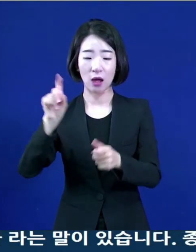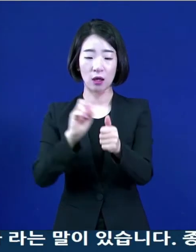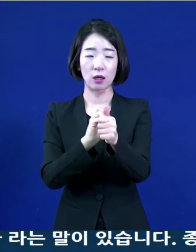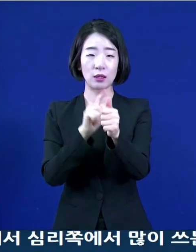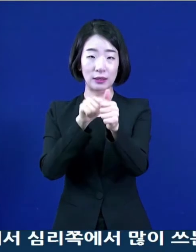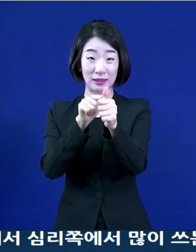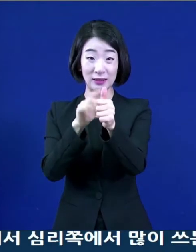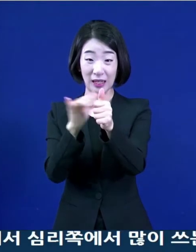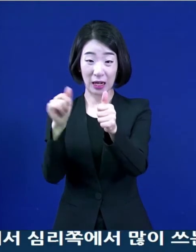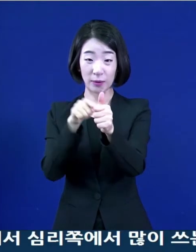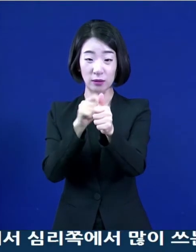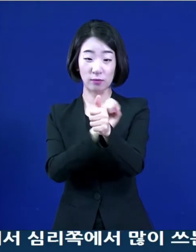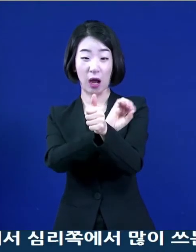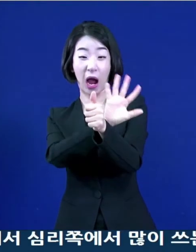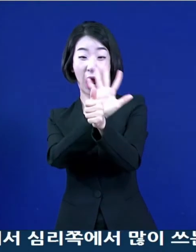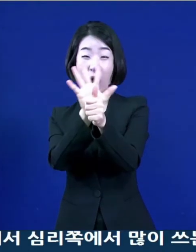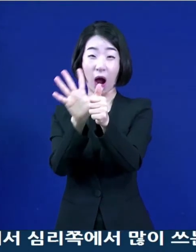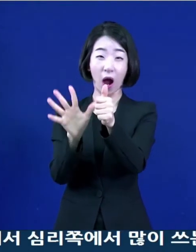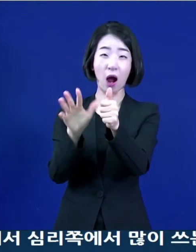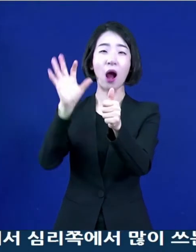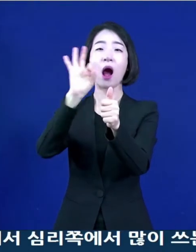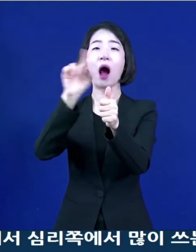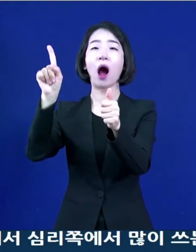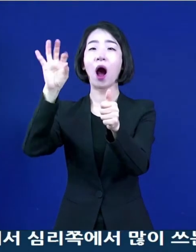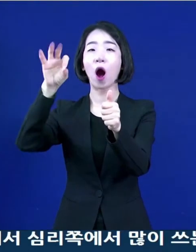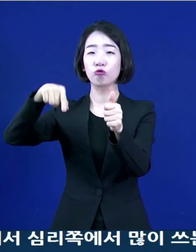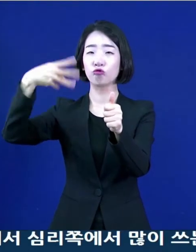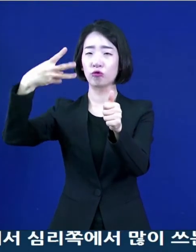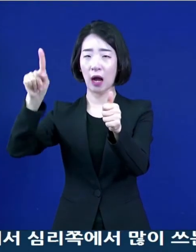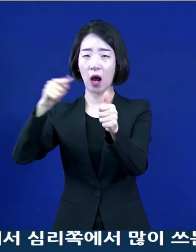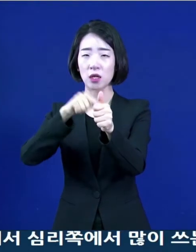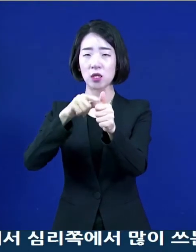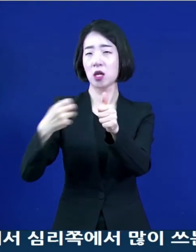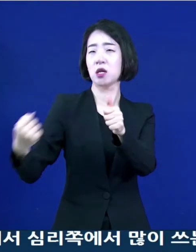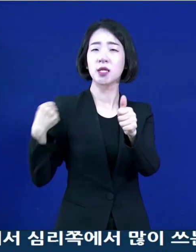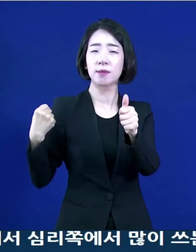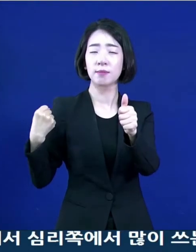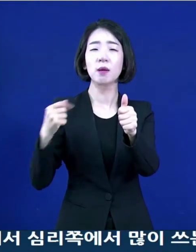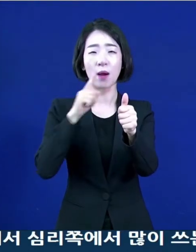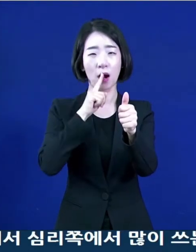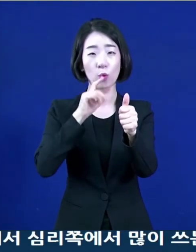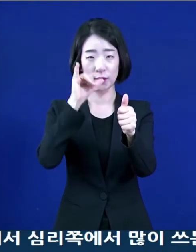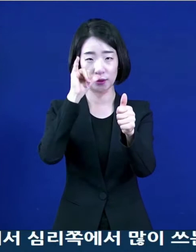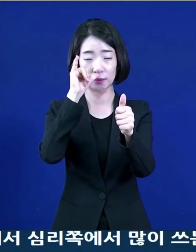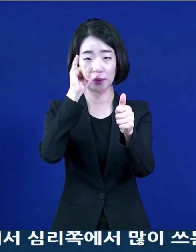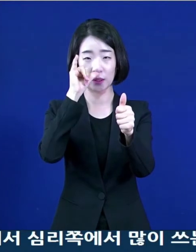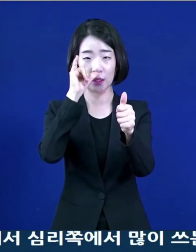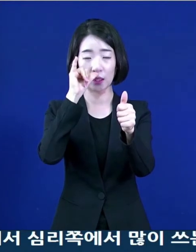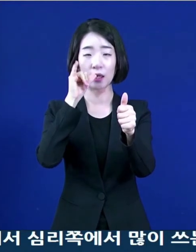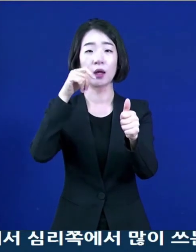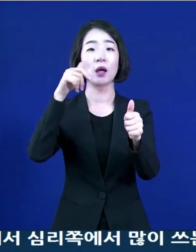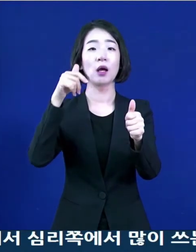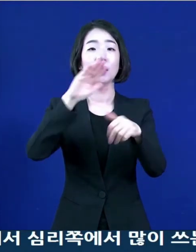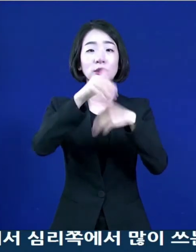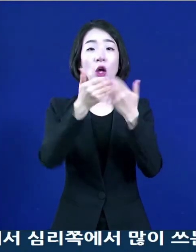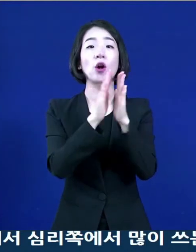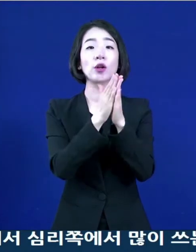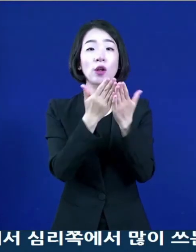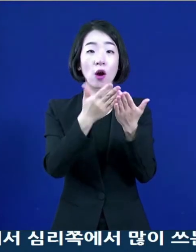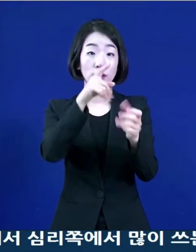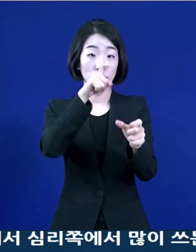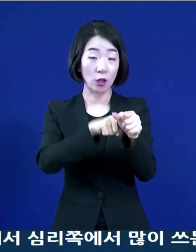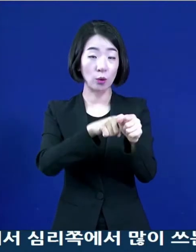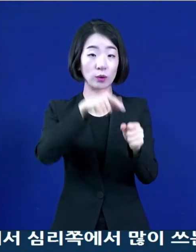아우라가 크다, 뭐 이렇게 얘기를 하는데, 성경적으로 이거에 근접하는 단어는 카리스마입니다. 어떤